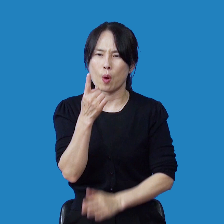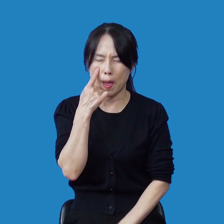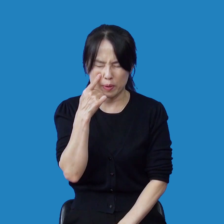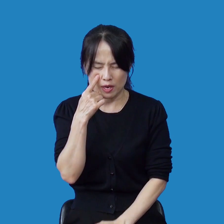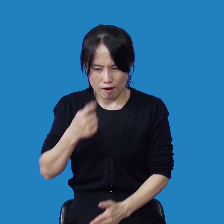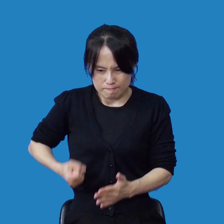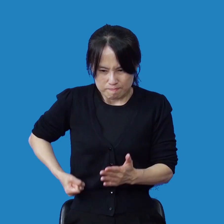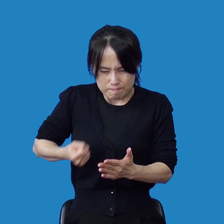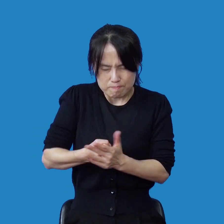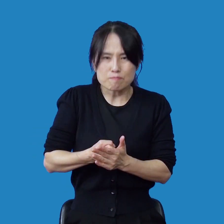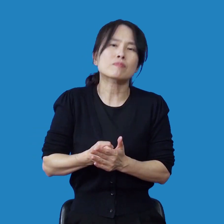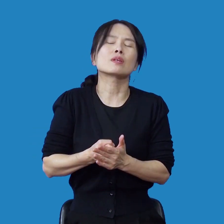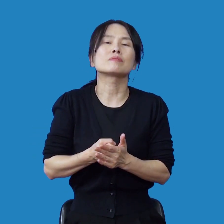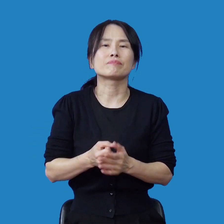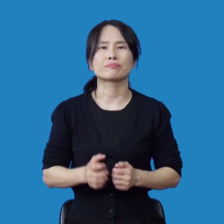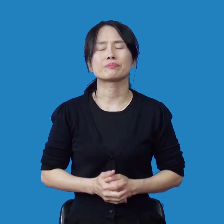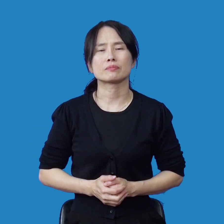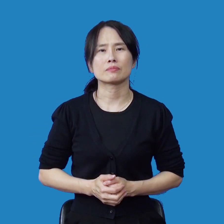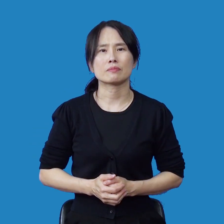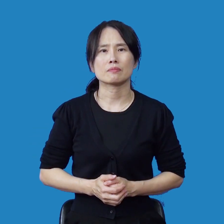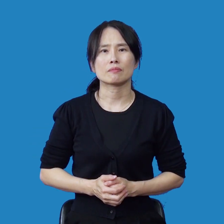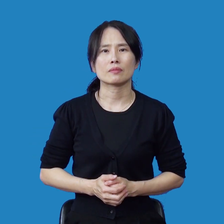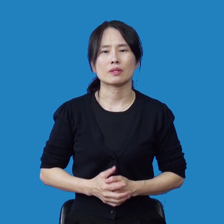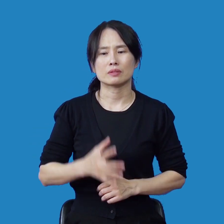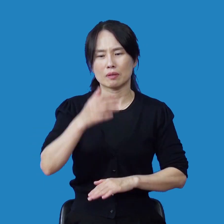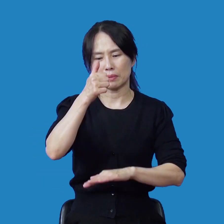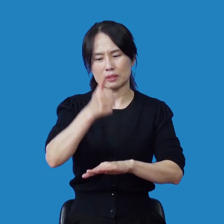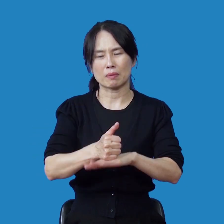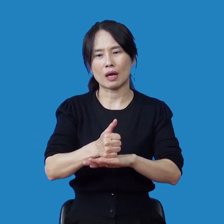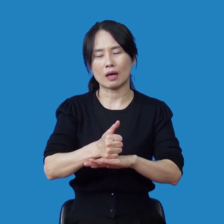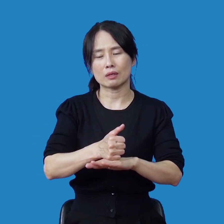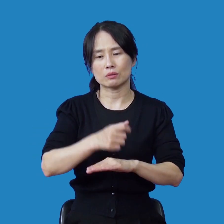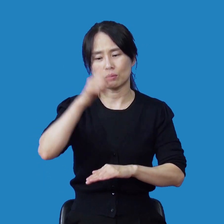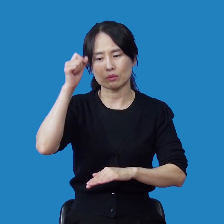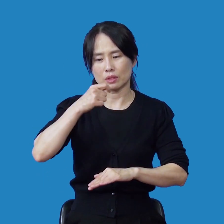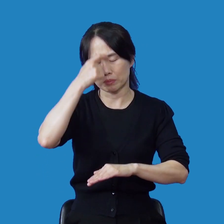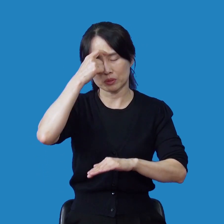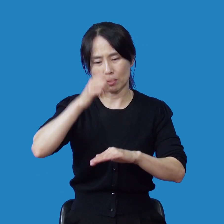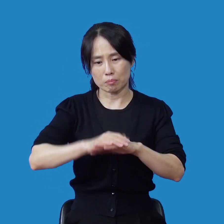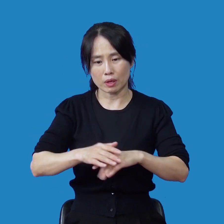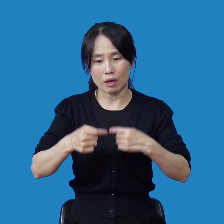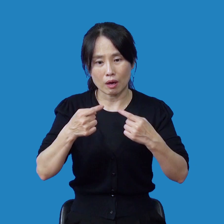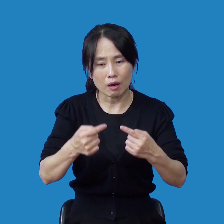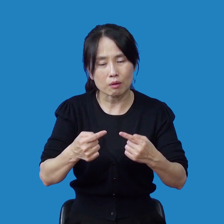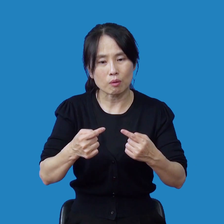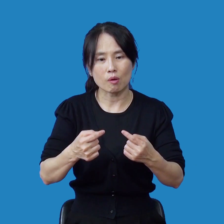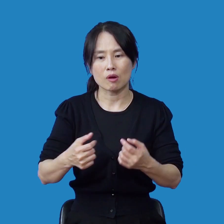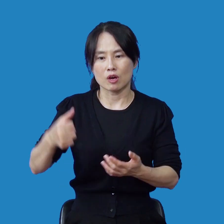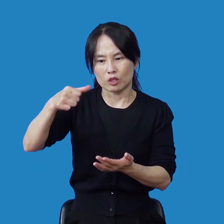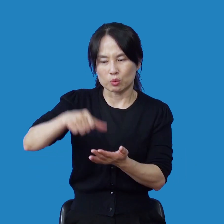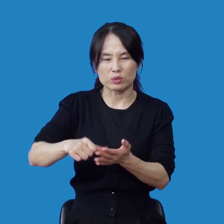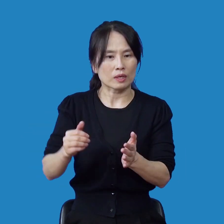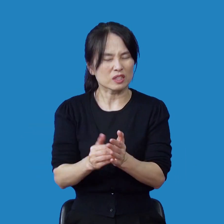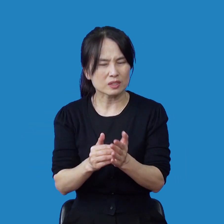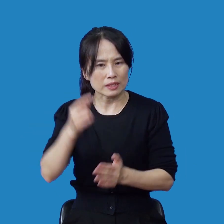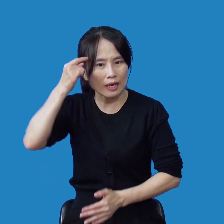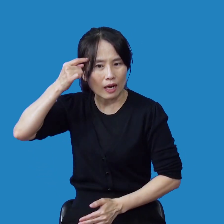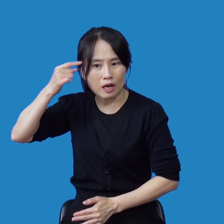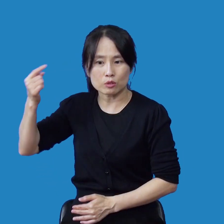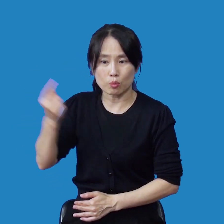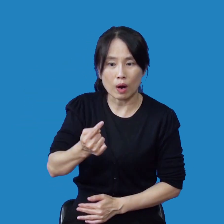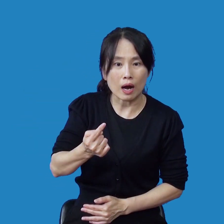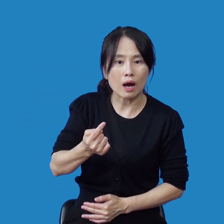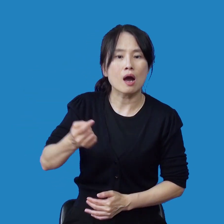마음이 들었습니다. 그래서 이제 마지막으로 새벽 기도 나가고 도장 찍으면 끝이다 하고 나왔는데